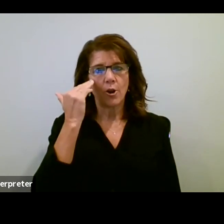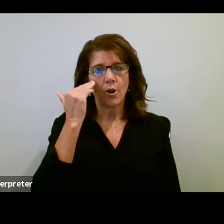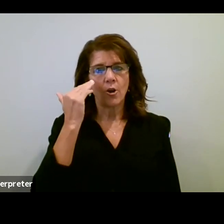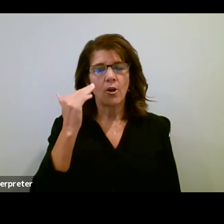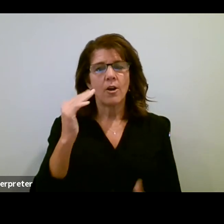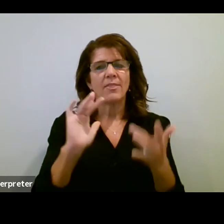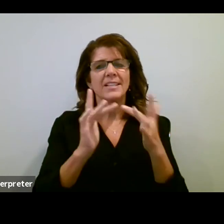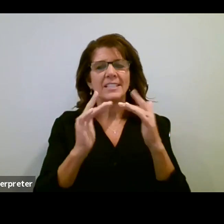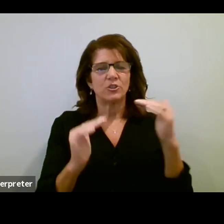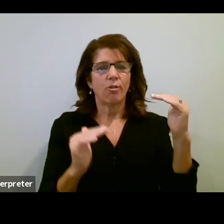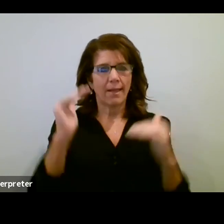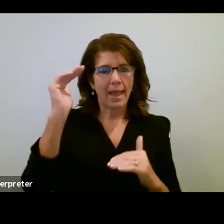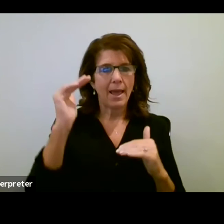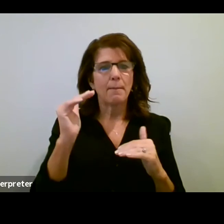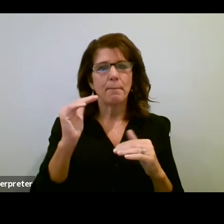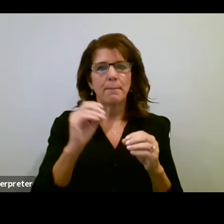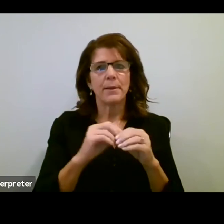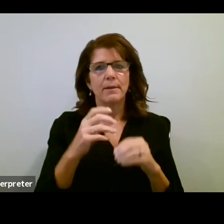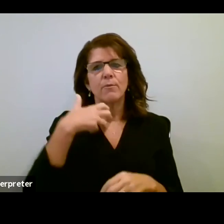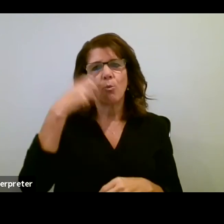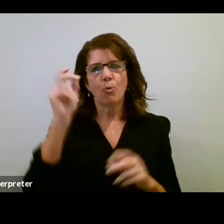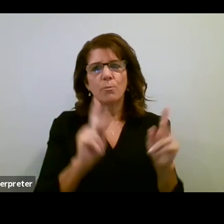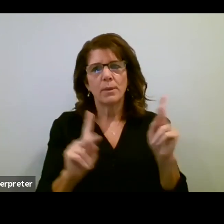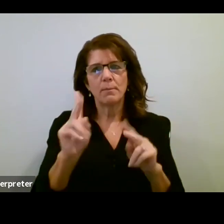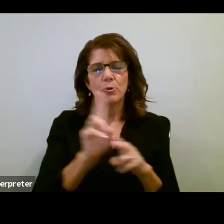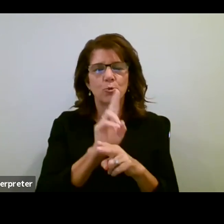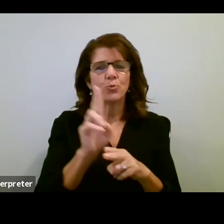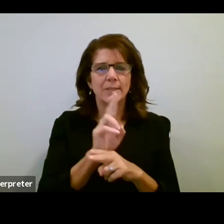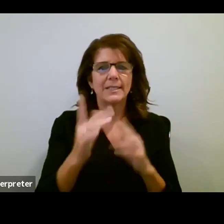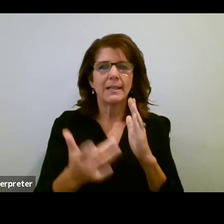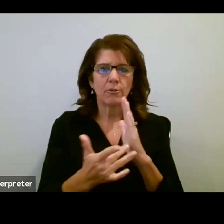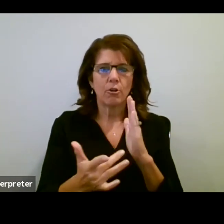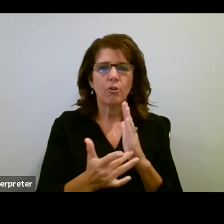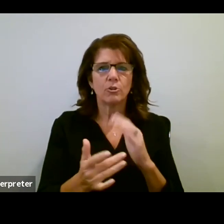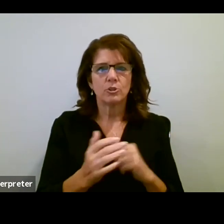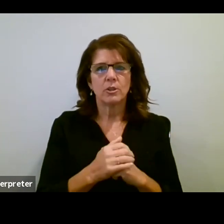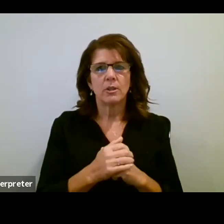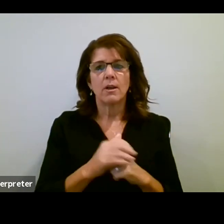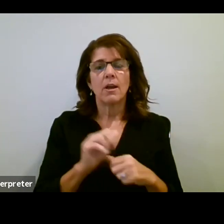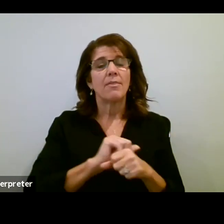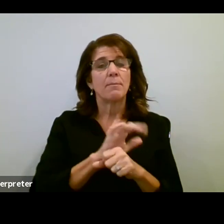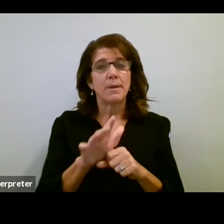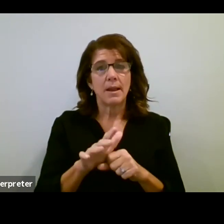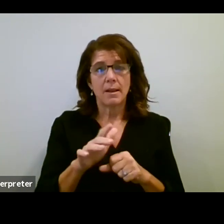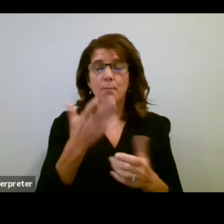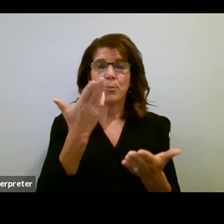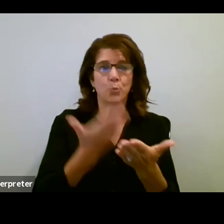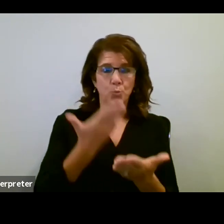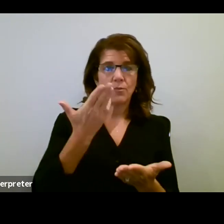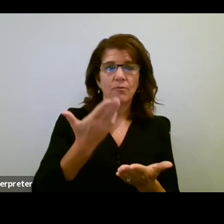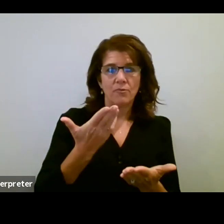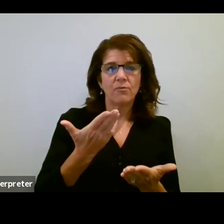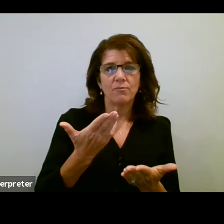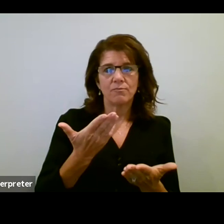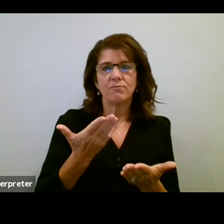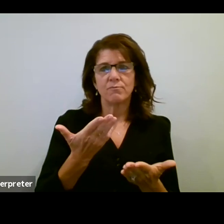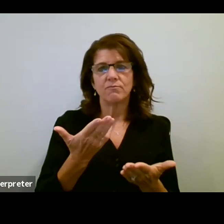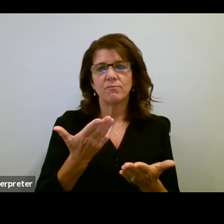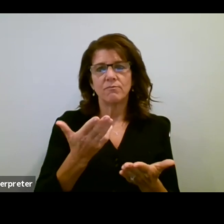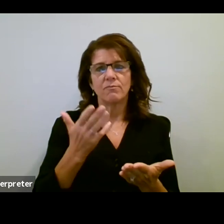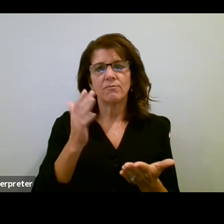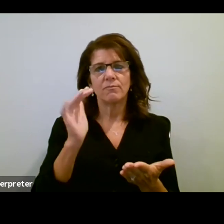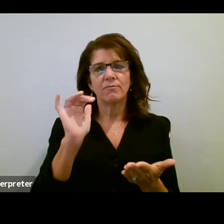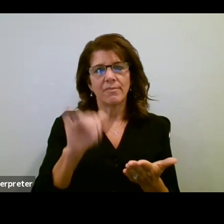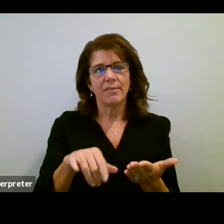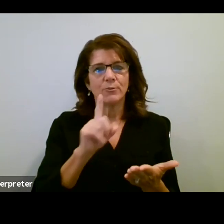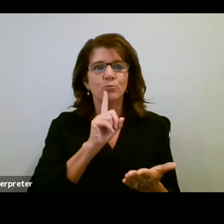mayores frente al uso de la tecnología, la pandemia vino a demostrar crudamente esta realidad. Sin embargo, también